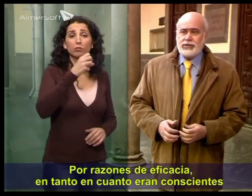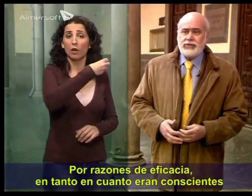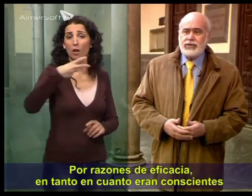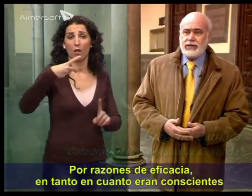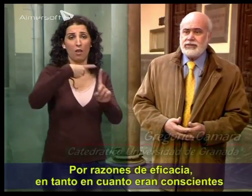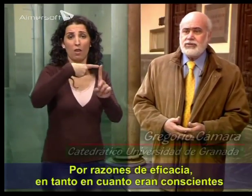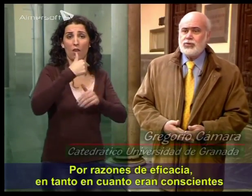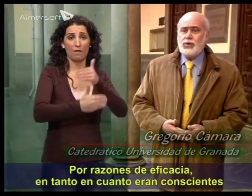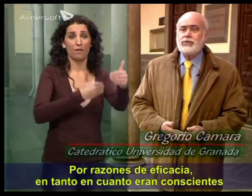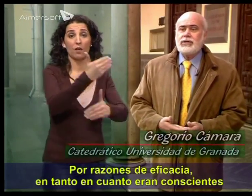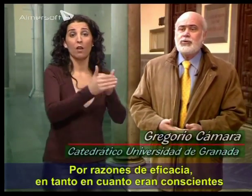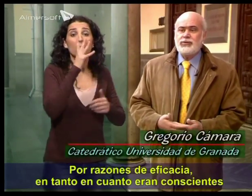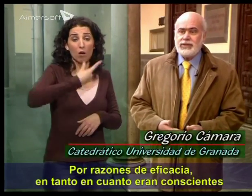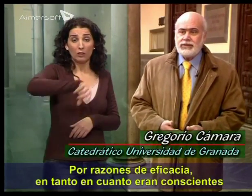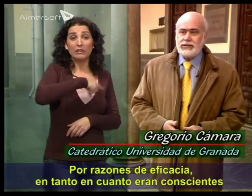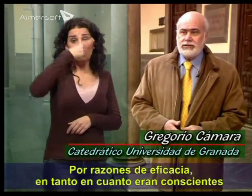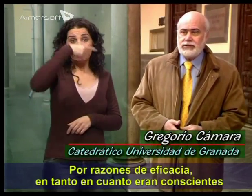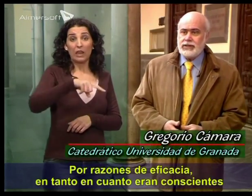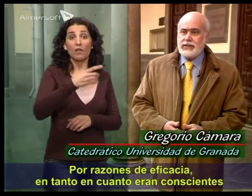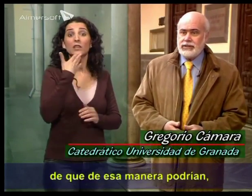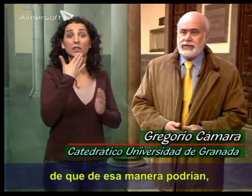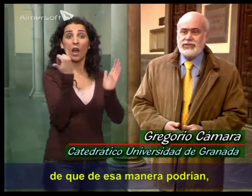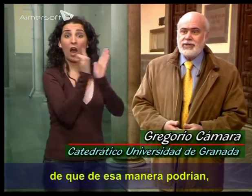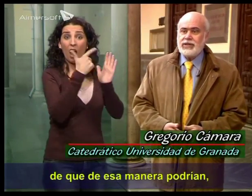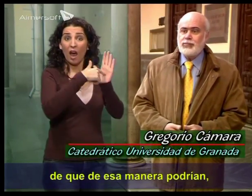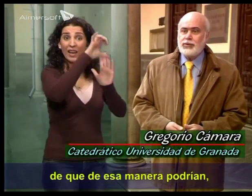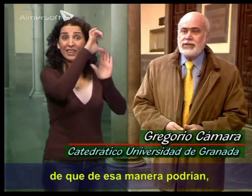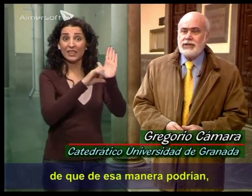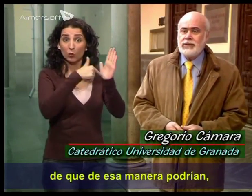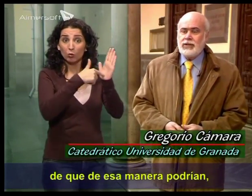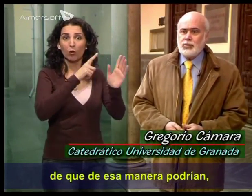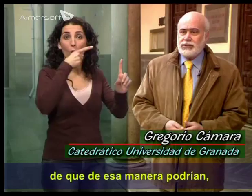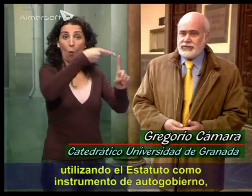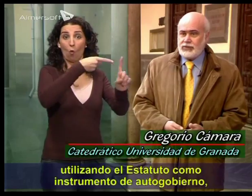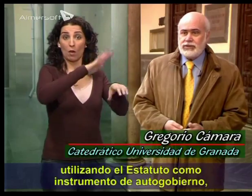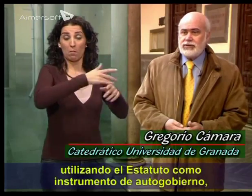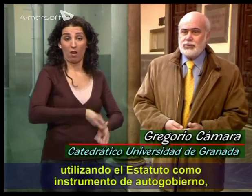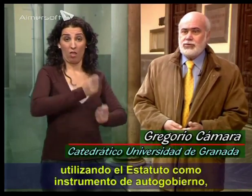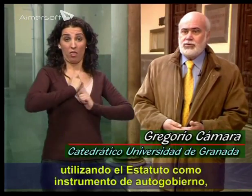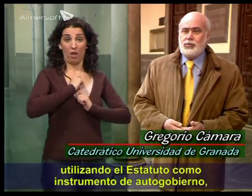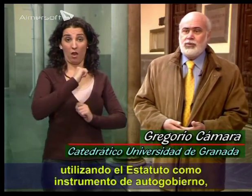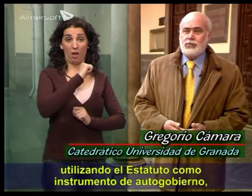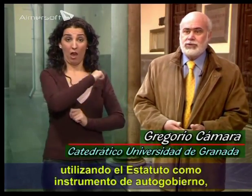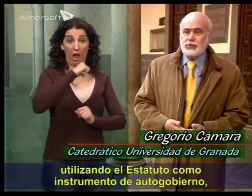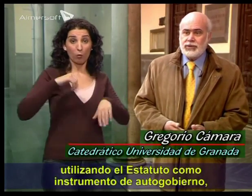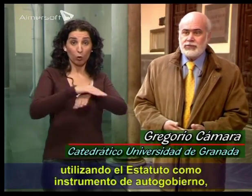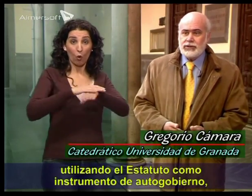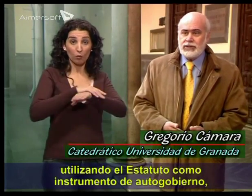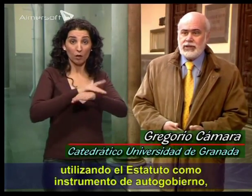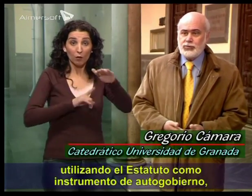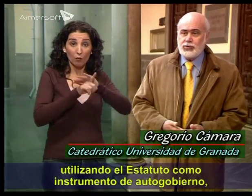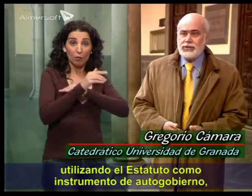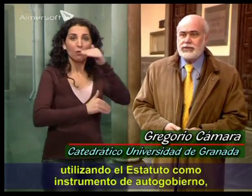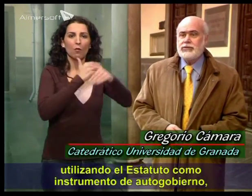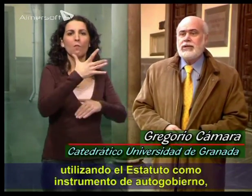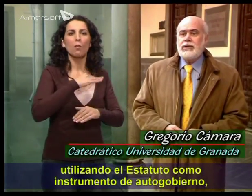Por razones de eficacia, en tanto en cuanto eran conscientes de que de esa manera podrían, utilizando el estatuto como un instrumento